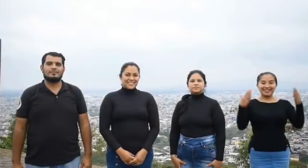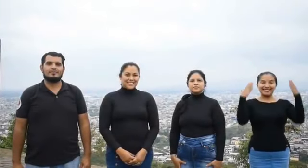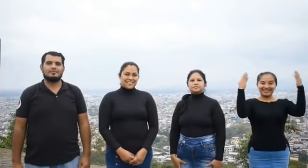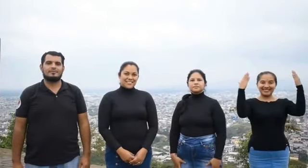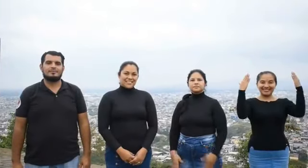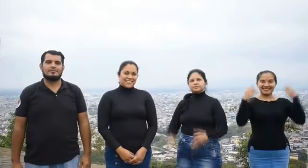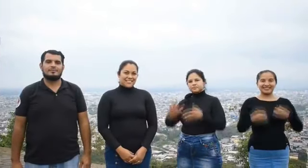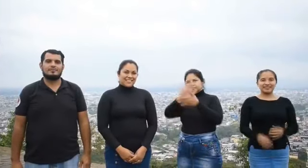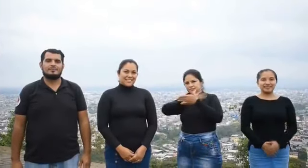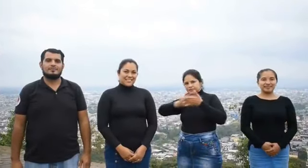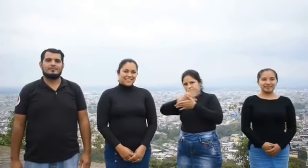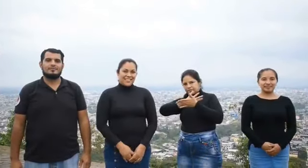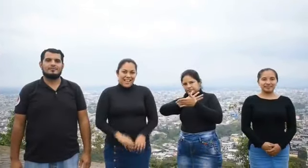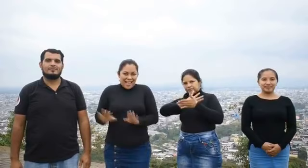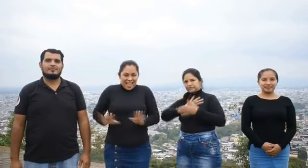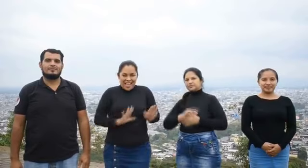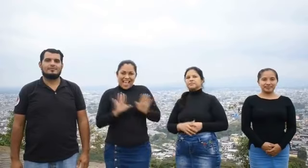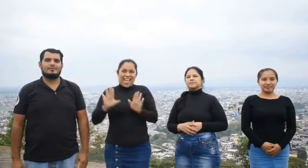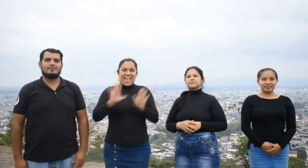Con mis manos te proclamo.